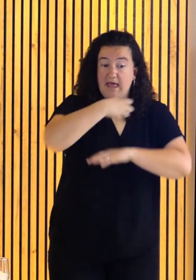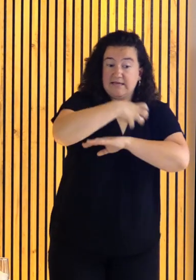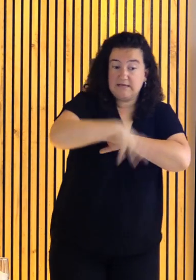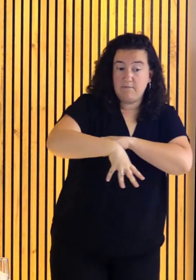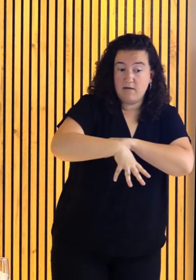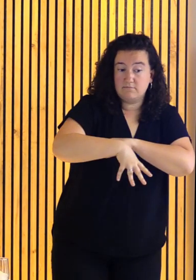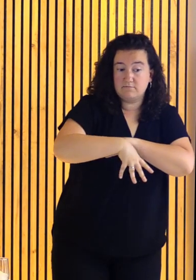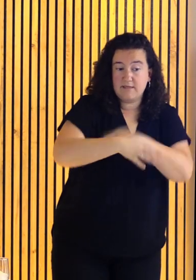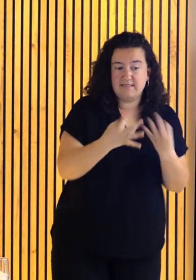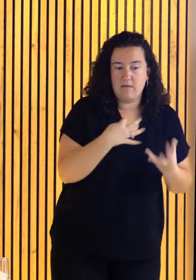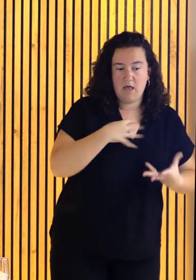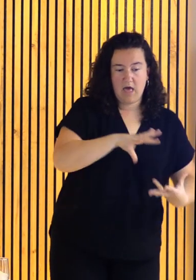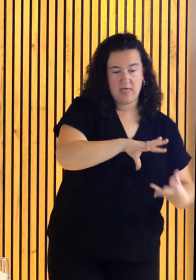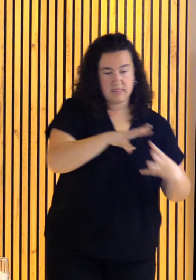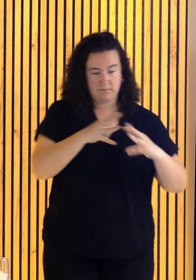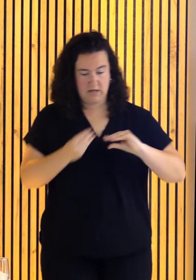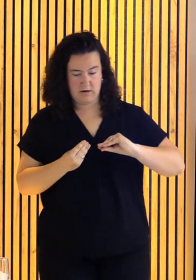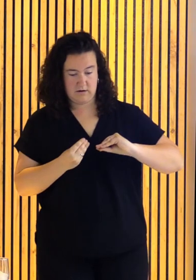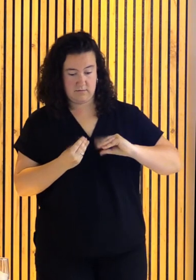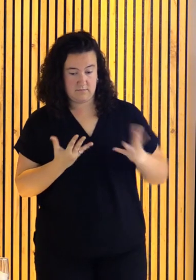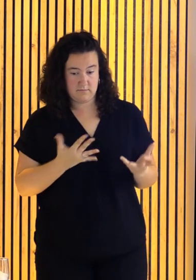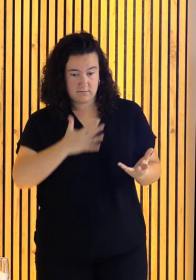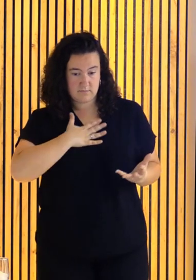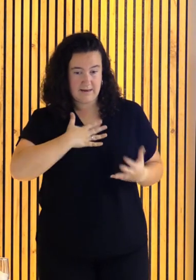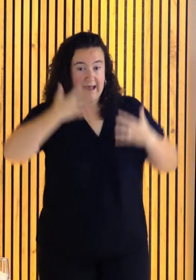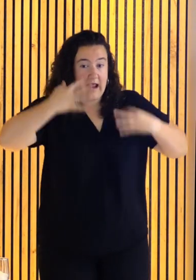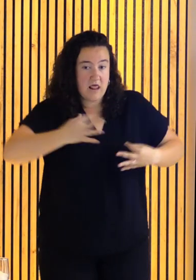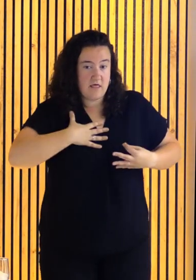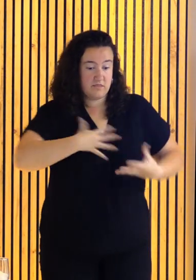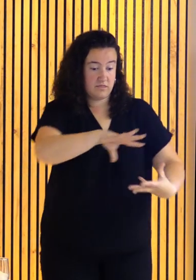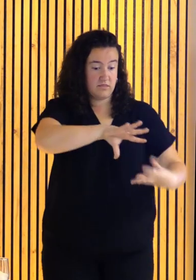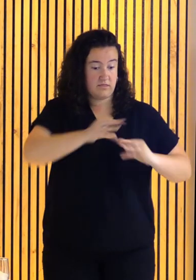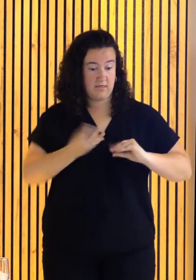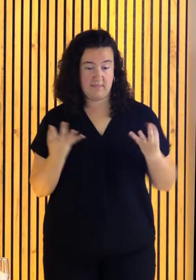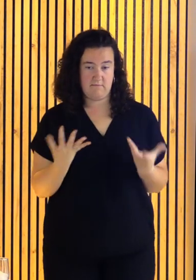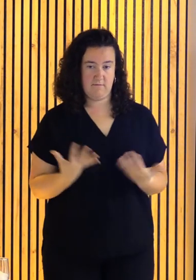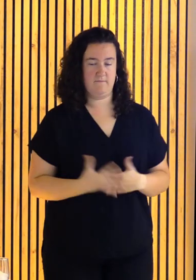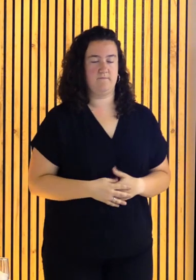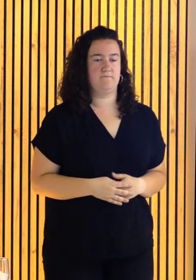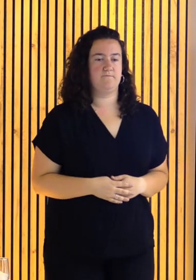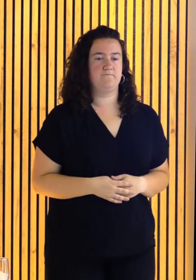makrize interseksional hori bere errealitatea, uneko errealitatea.